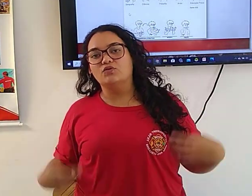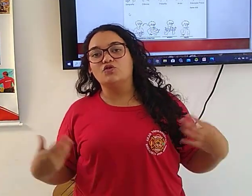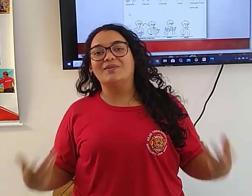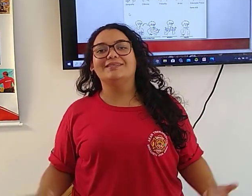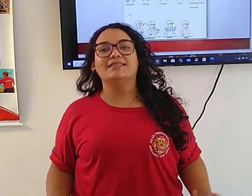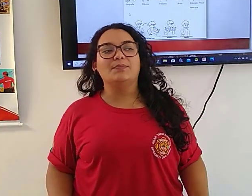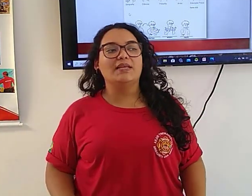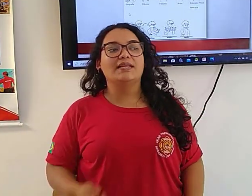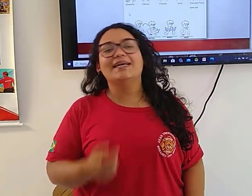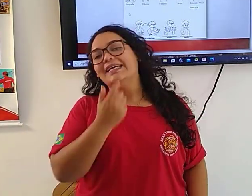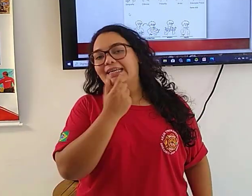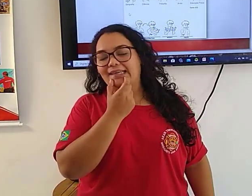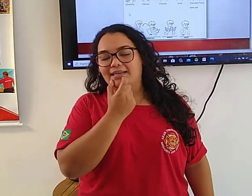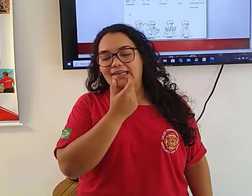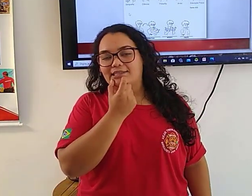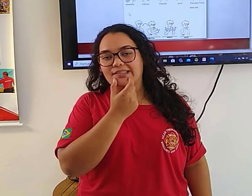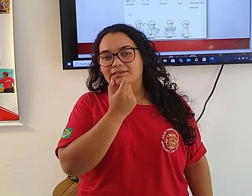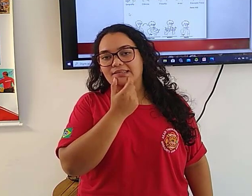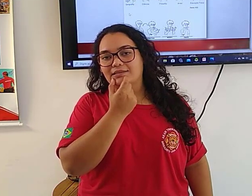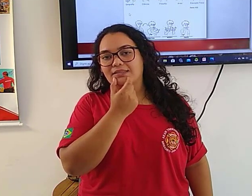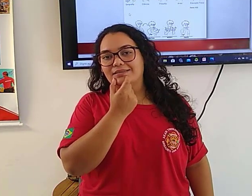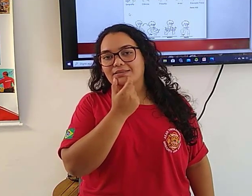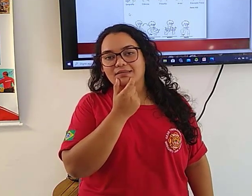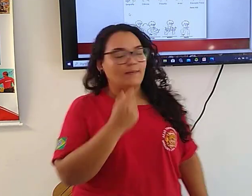sobre disciplina, inglês.